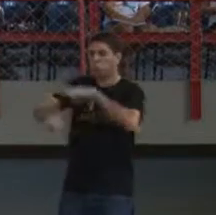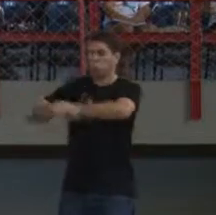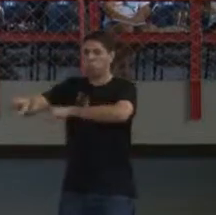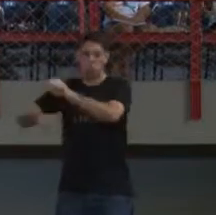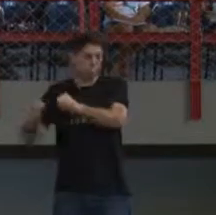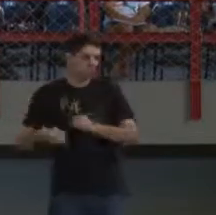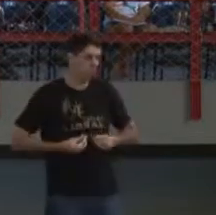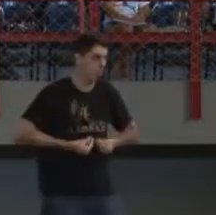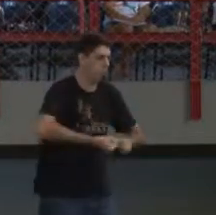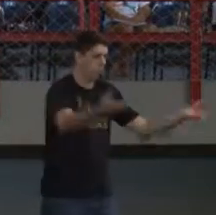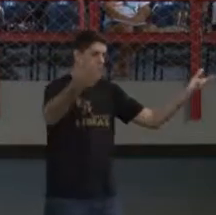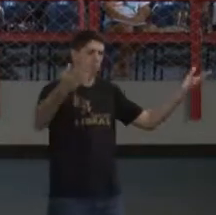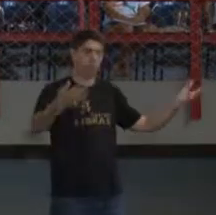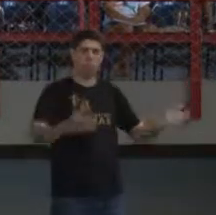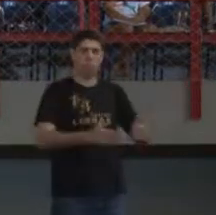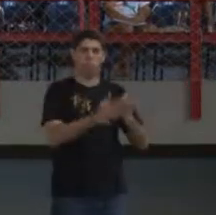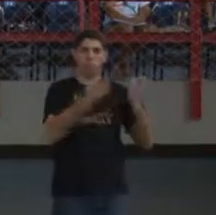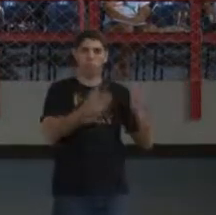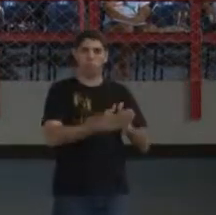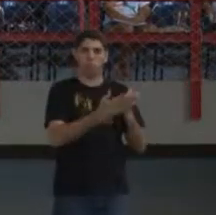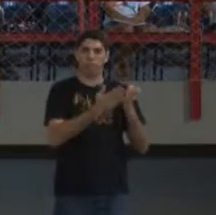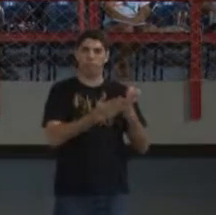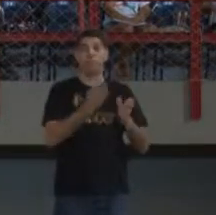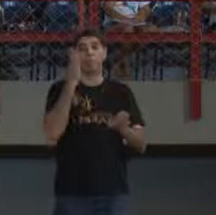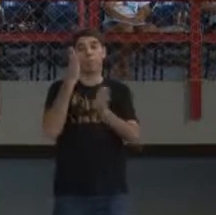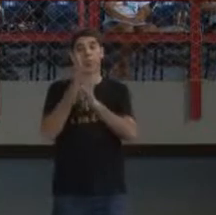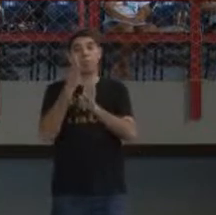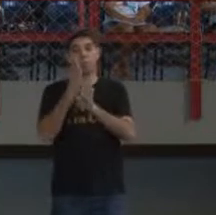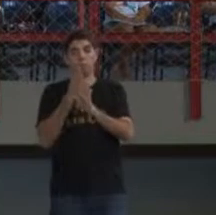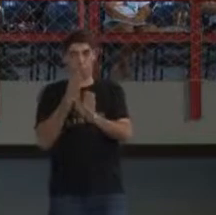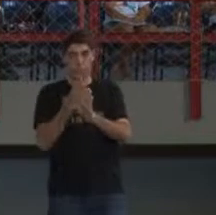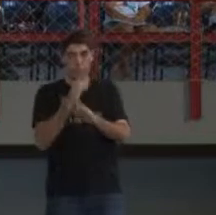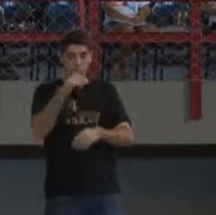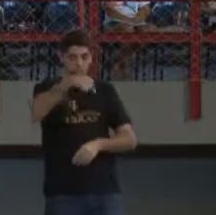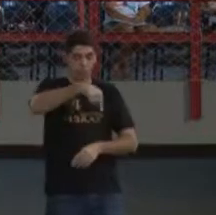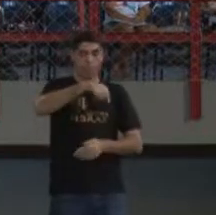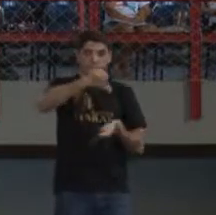que Atenas mudasse da tirania para a